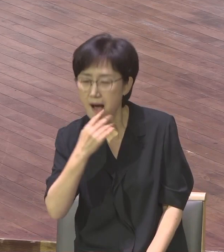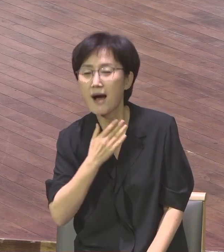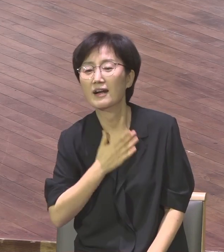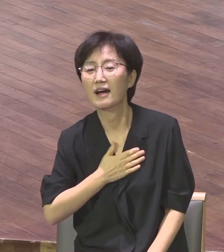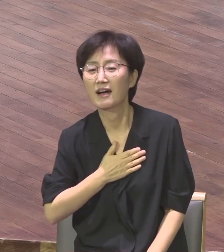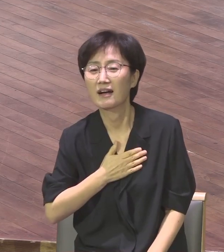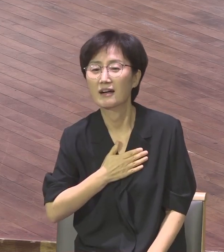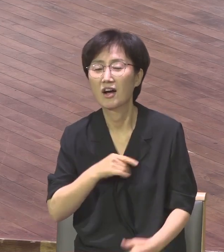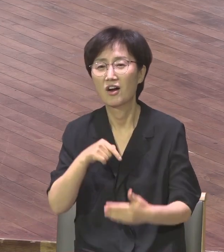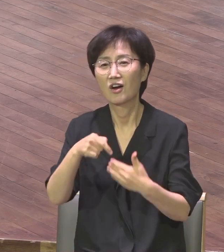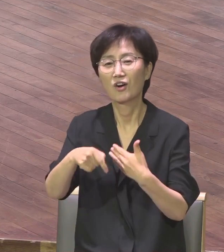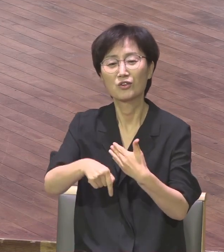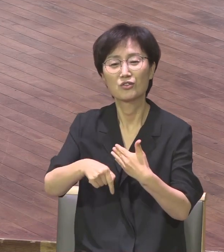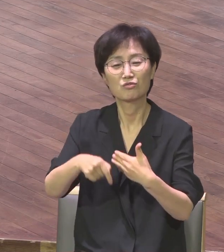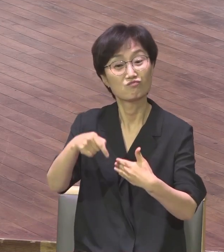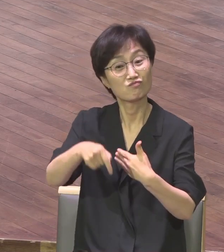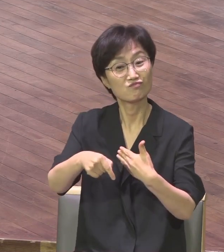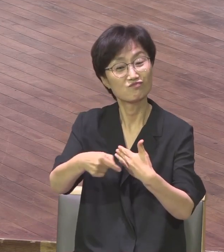모른 척하지만 실제로